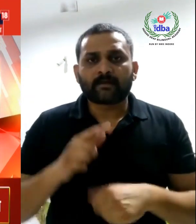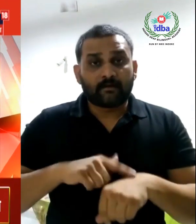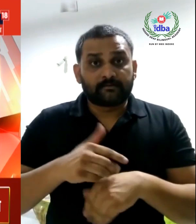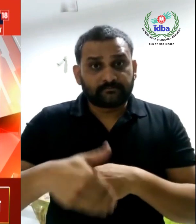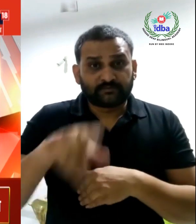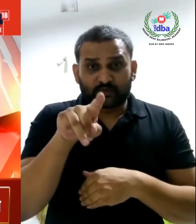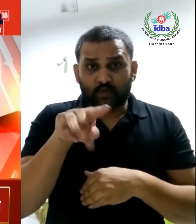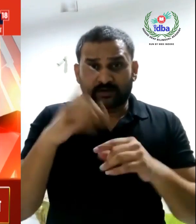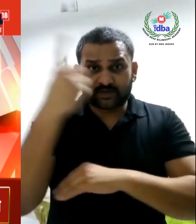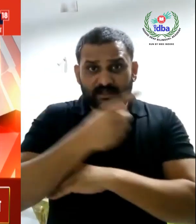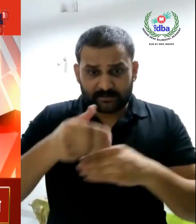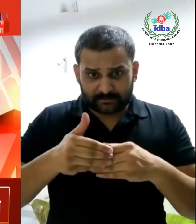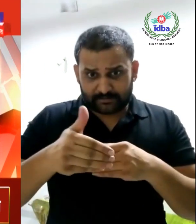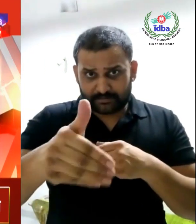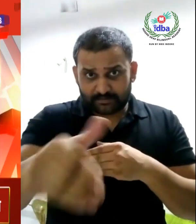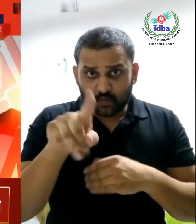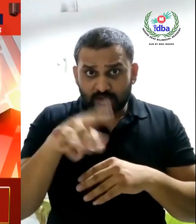अगले 1000 दिनों में नए उद्योगों